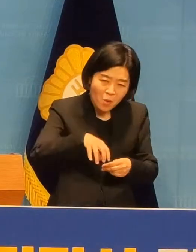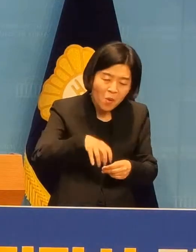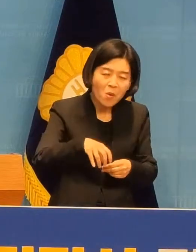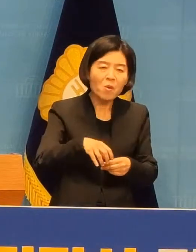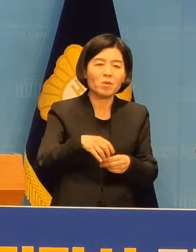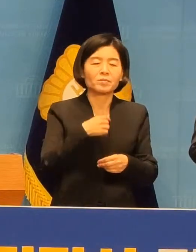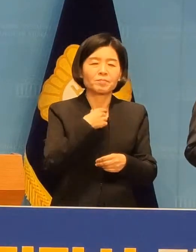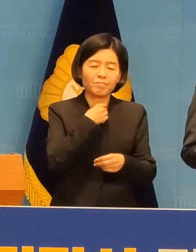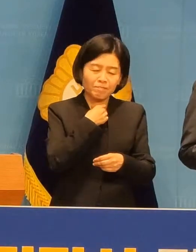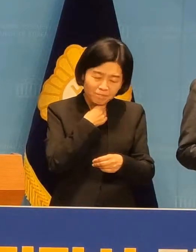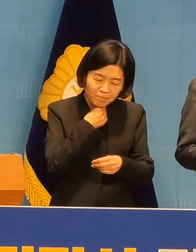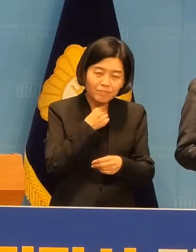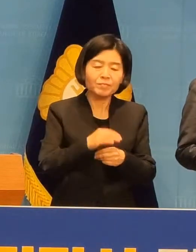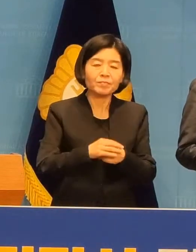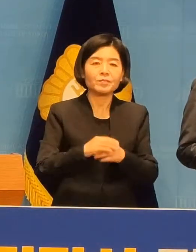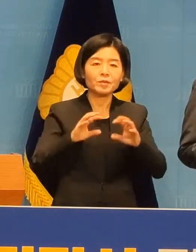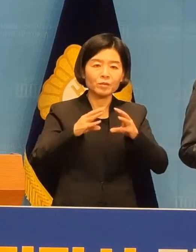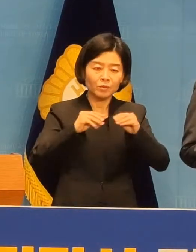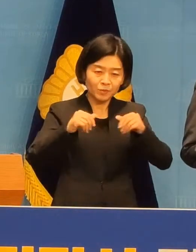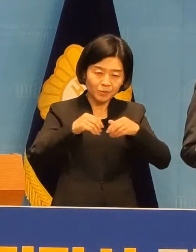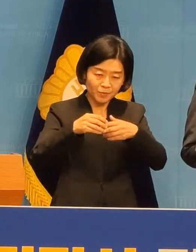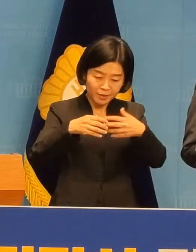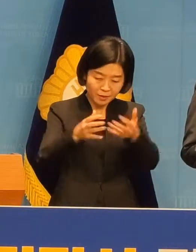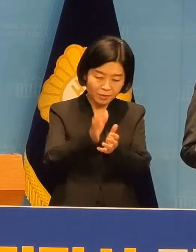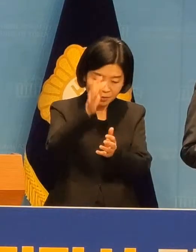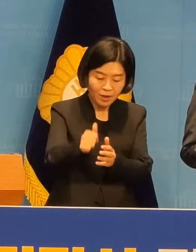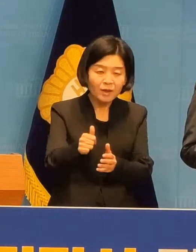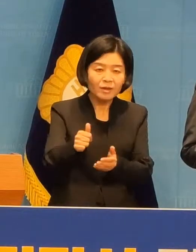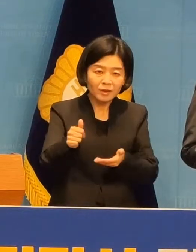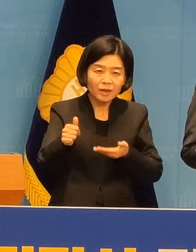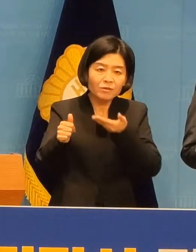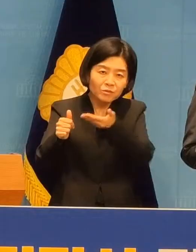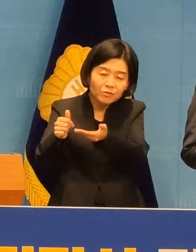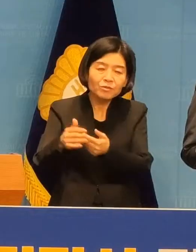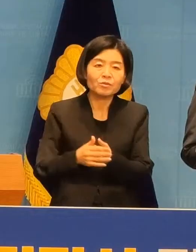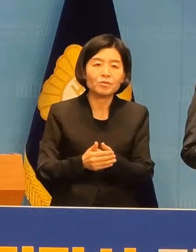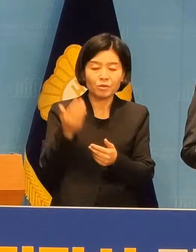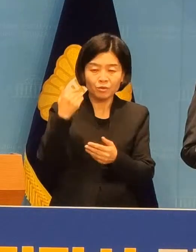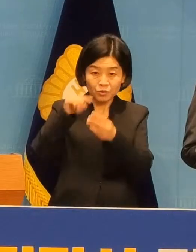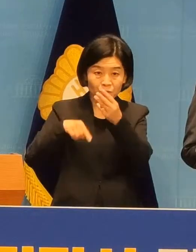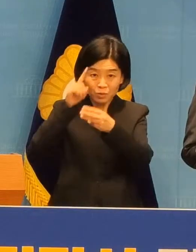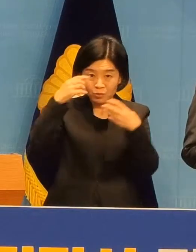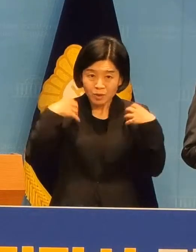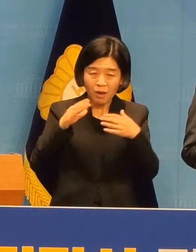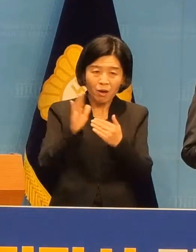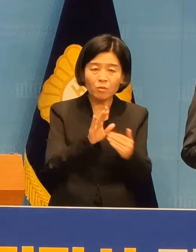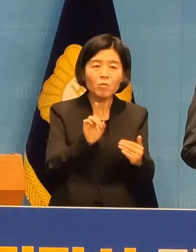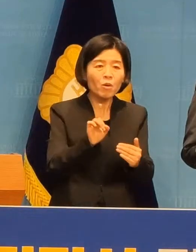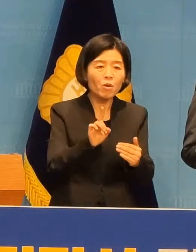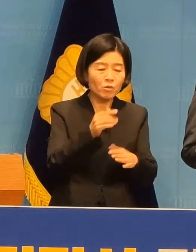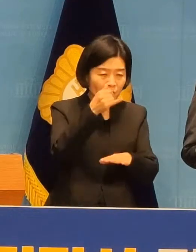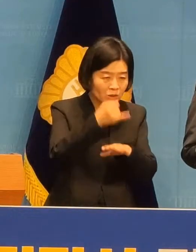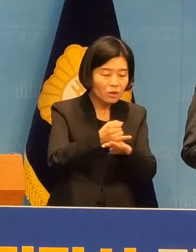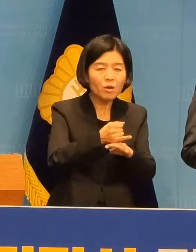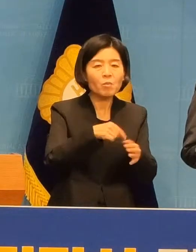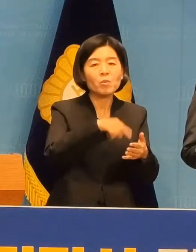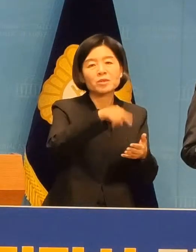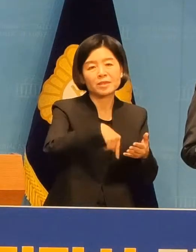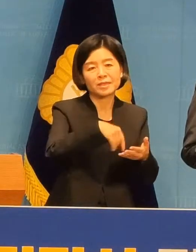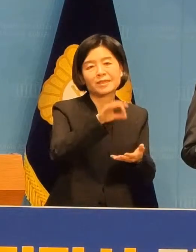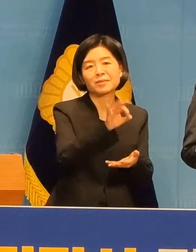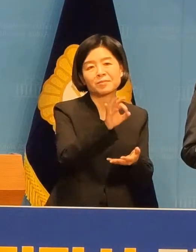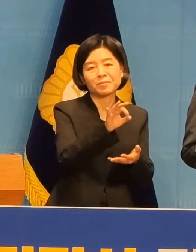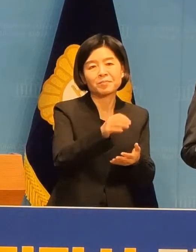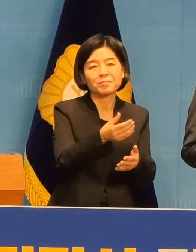목소리를 국토부 장관에게 전하고 지난 윤석열 정부에서 거부했던 최저보장금 선지원 제도 신설과 지역